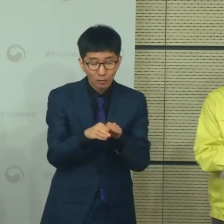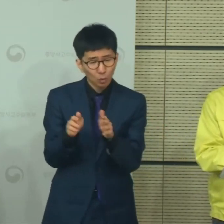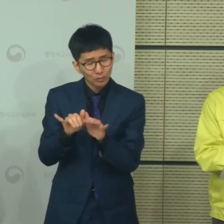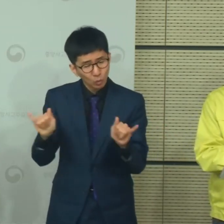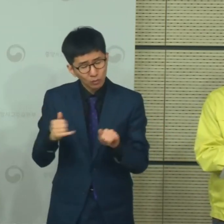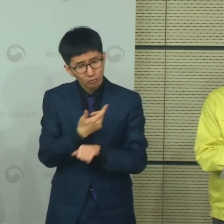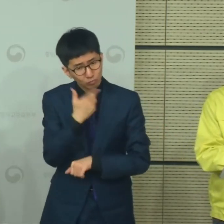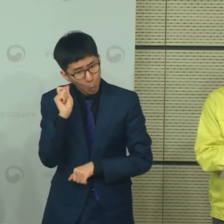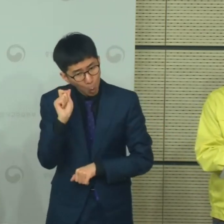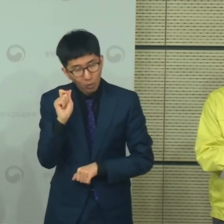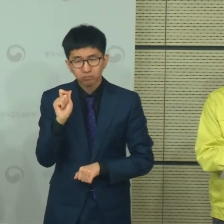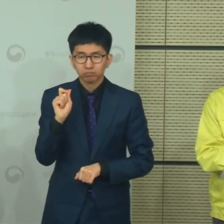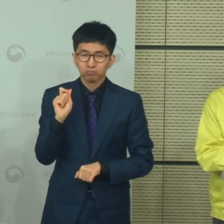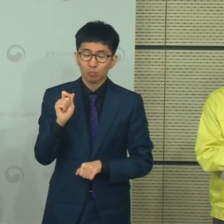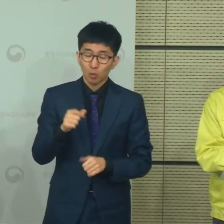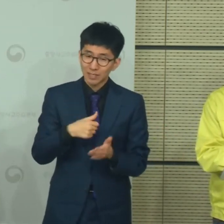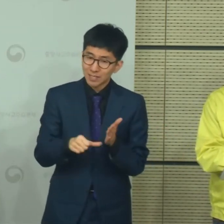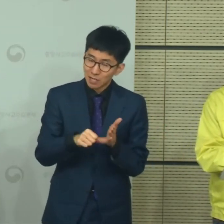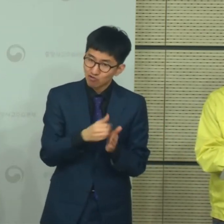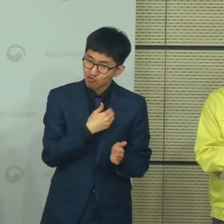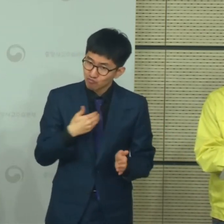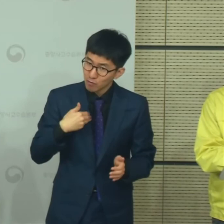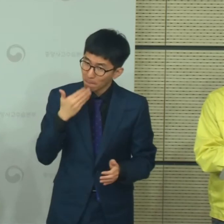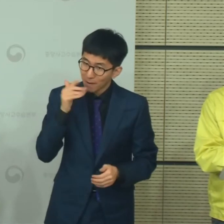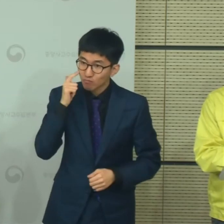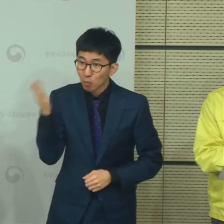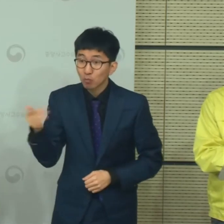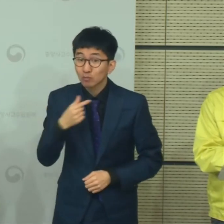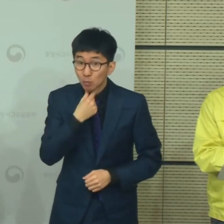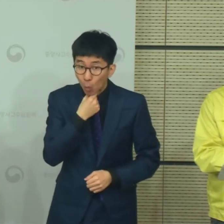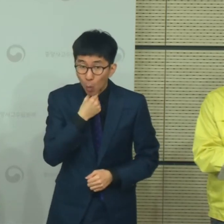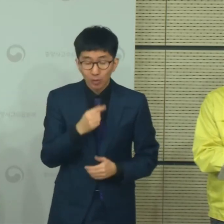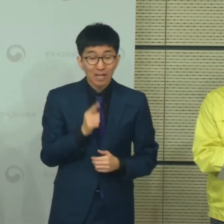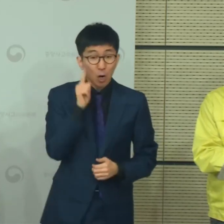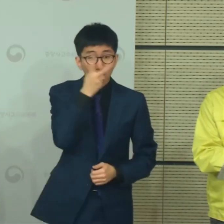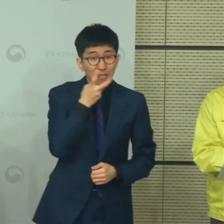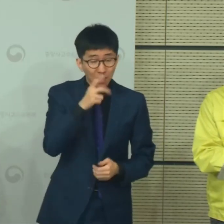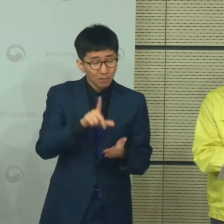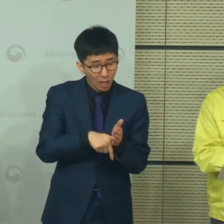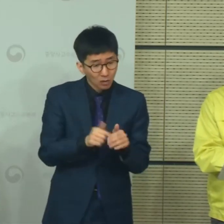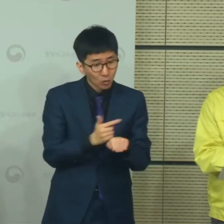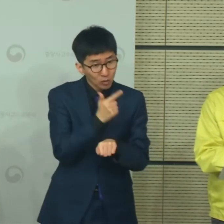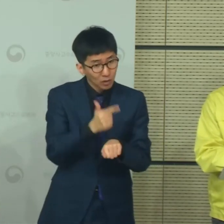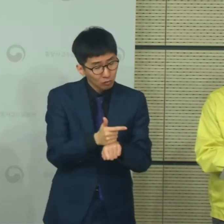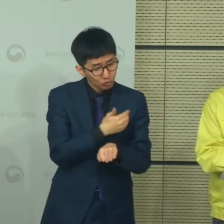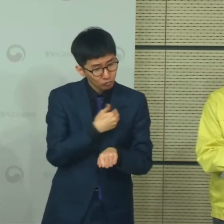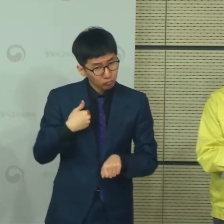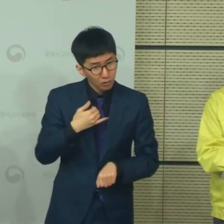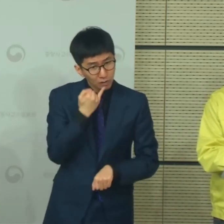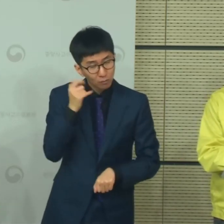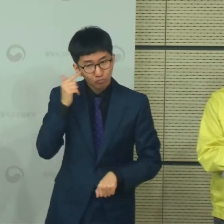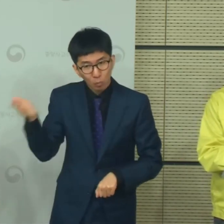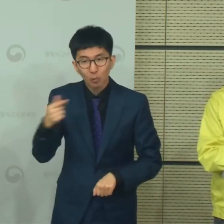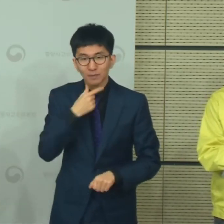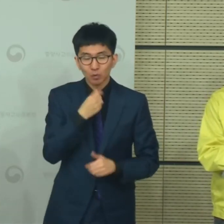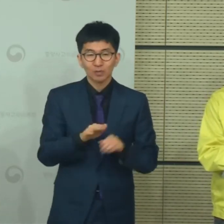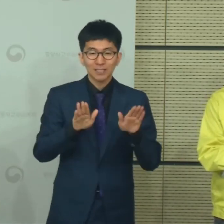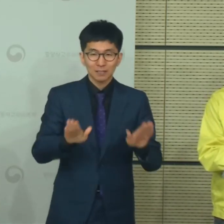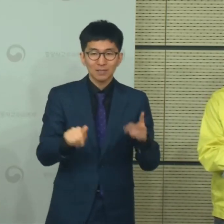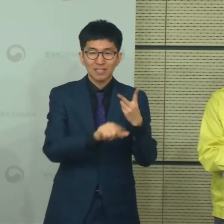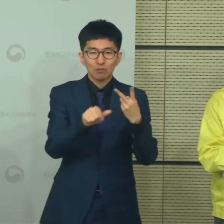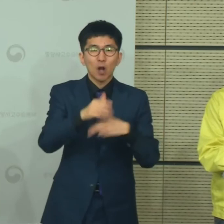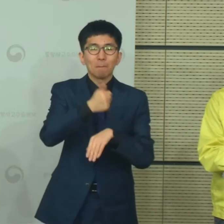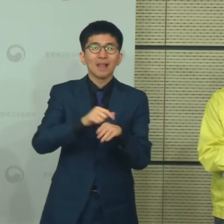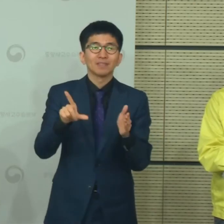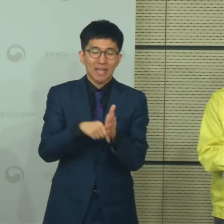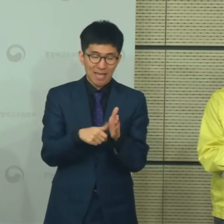없는지 궁금하고요. 소요시간도 늘어났을 것 같은데 현재 기준으로 어떤지 궁금합니다. 또 마지막으로 이제 계획으로는 이달 말까지 검사